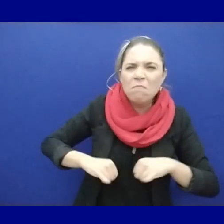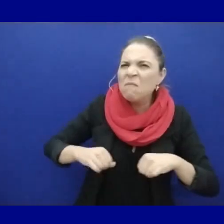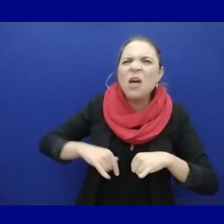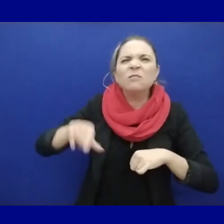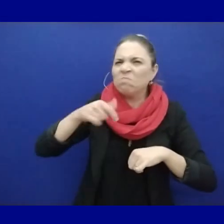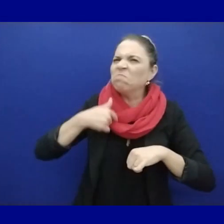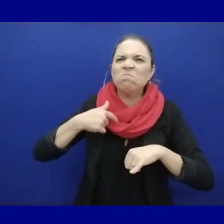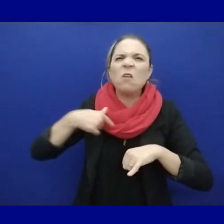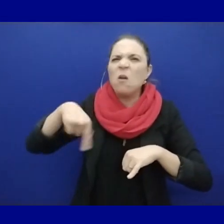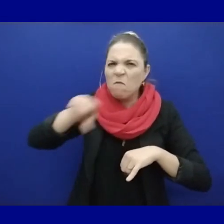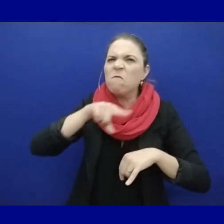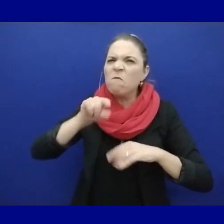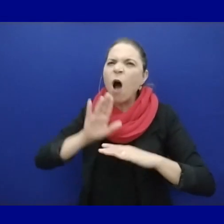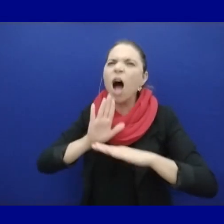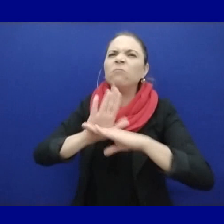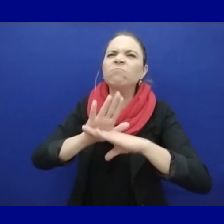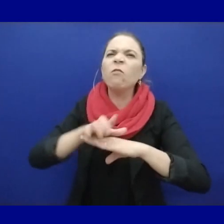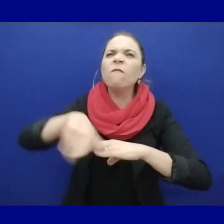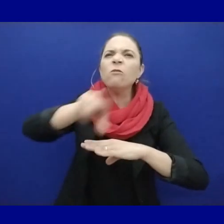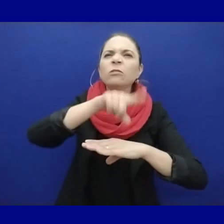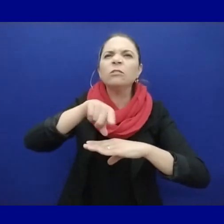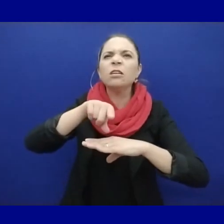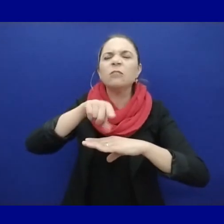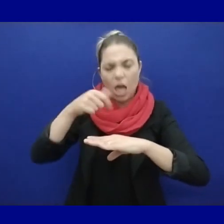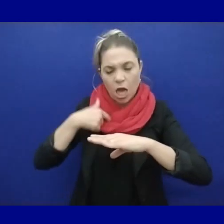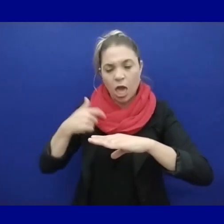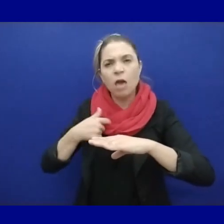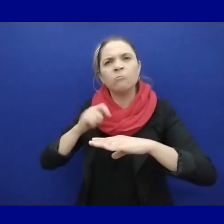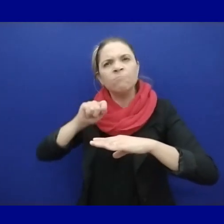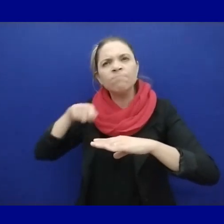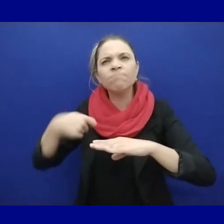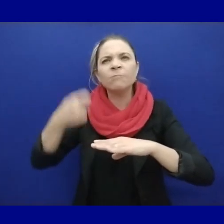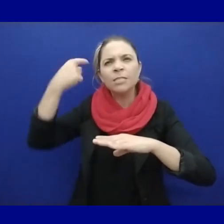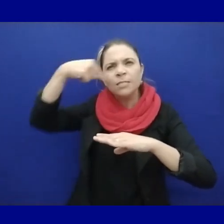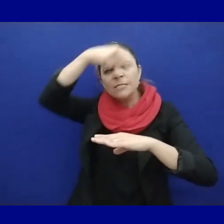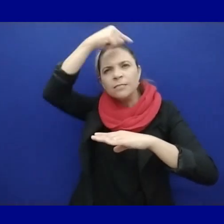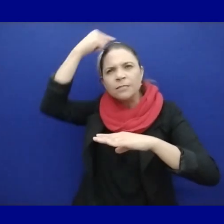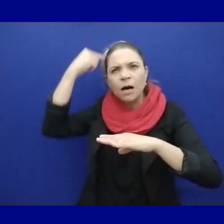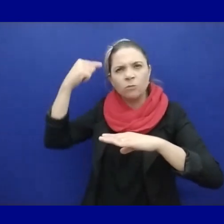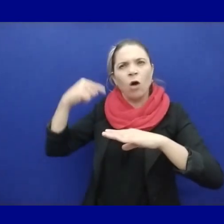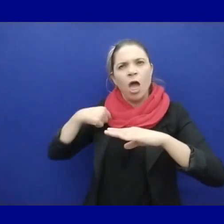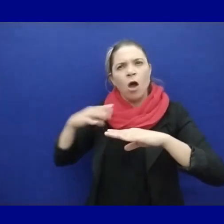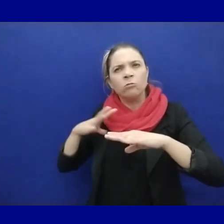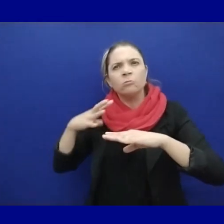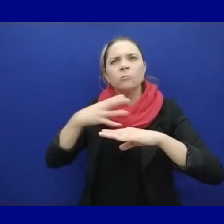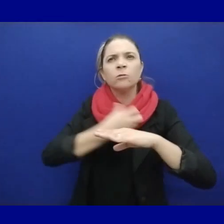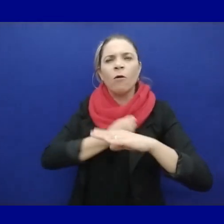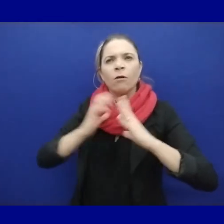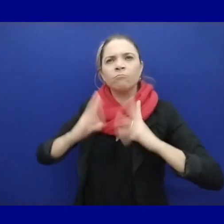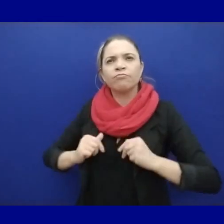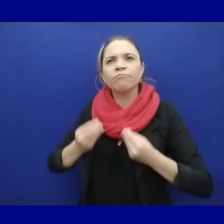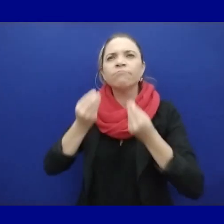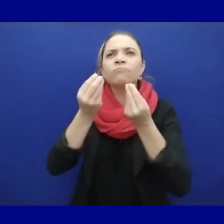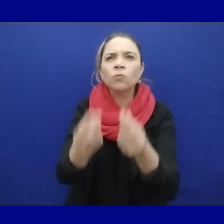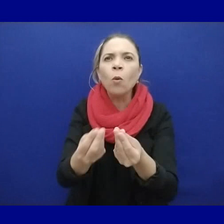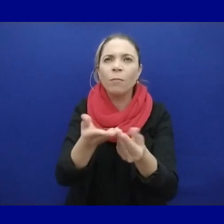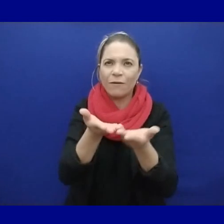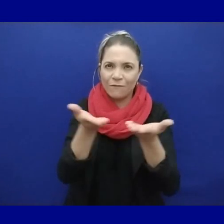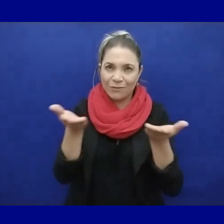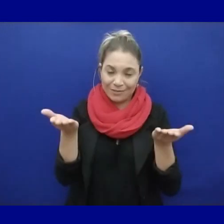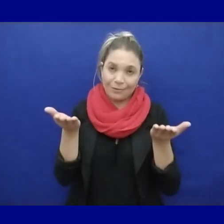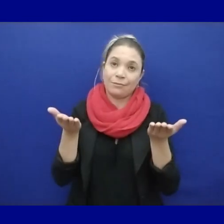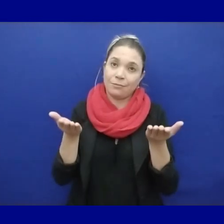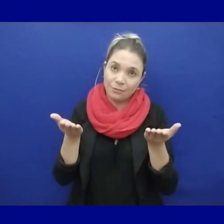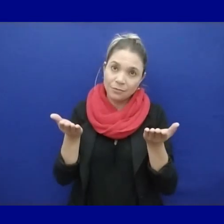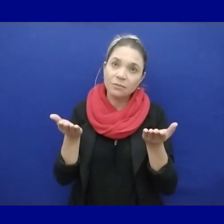porque eu sou o Senhor teu Deus, o Santo de Israel, o teu Salvador. Jesus